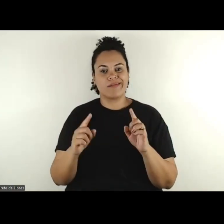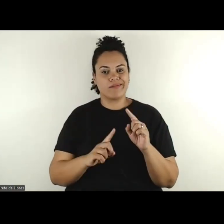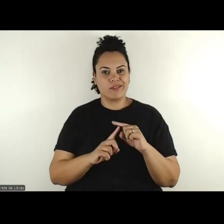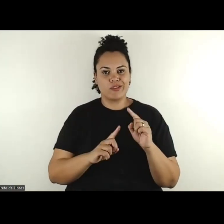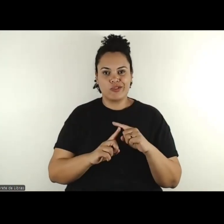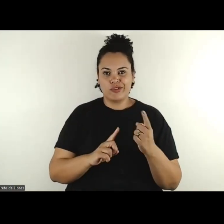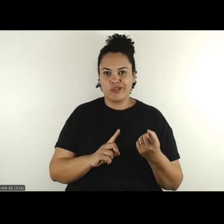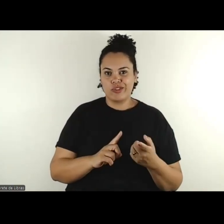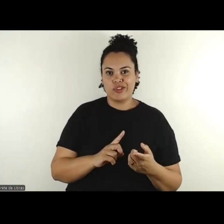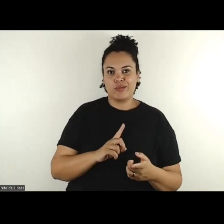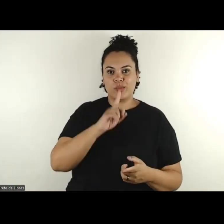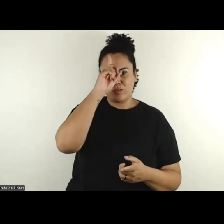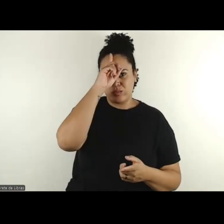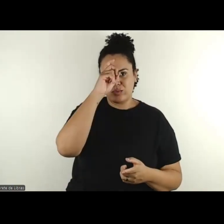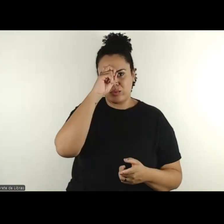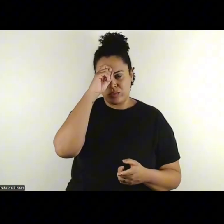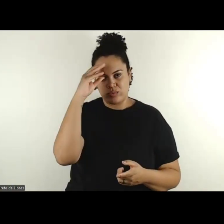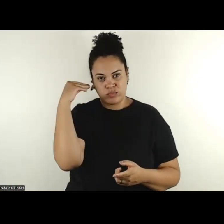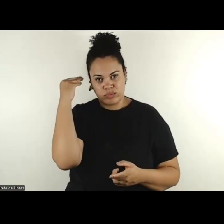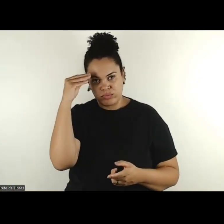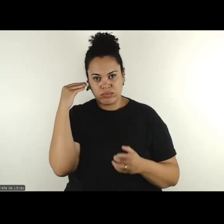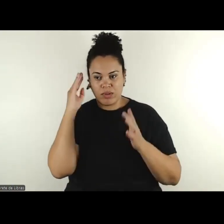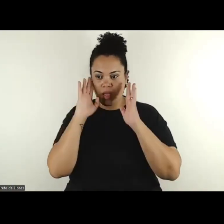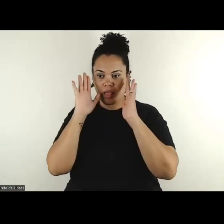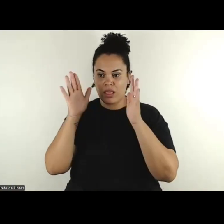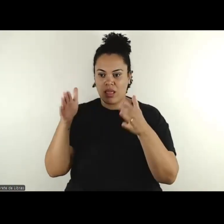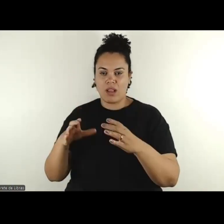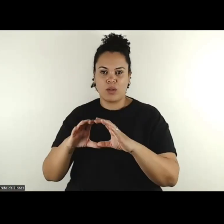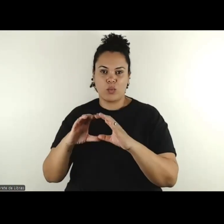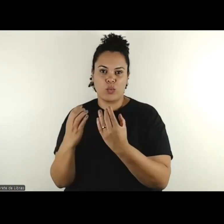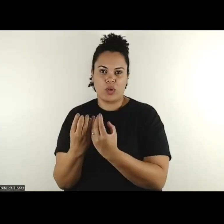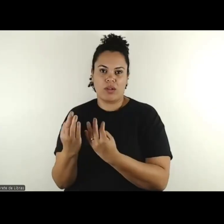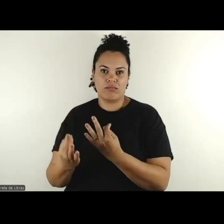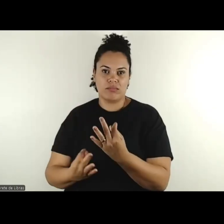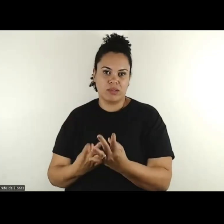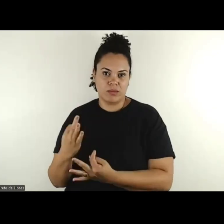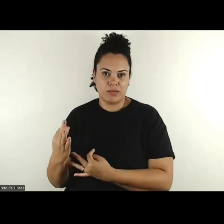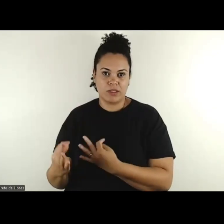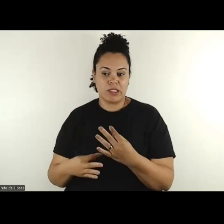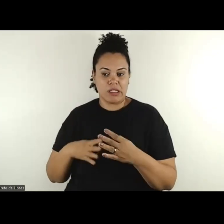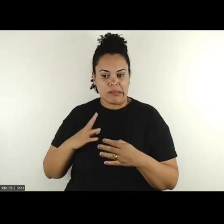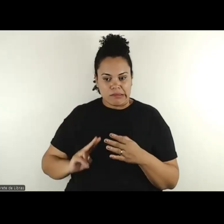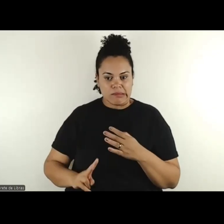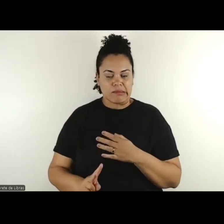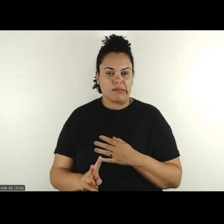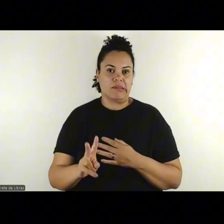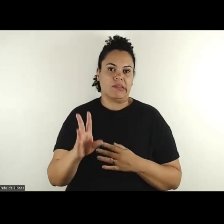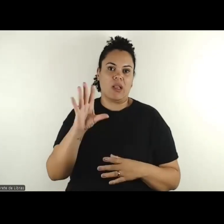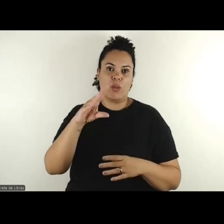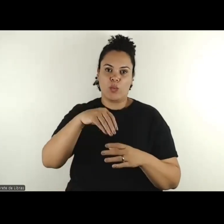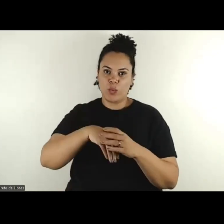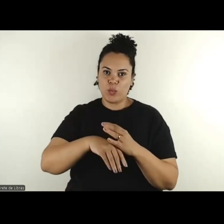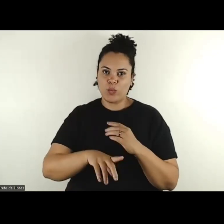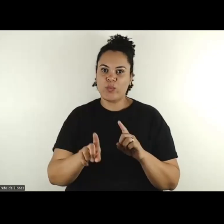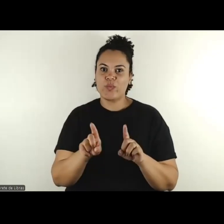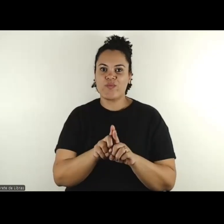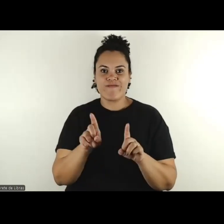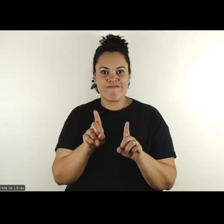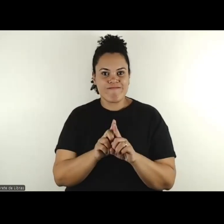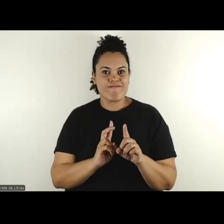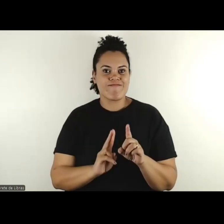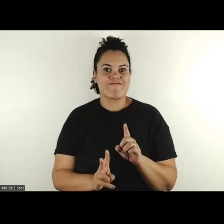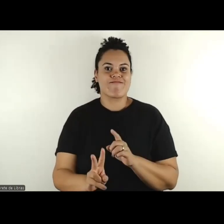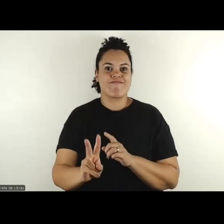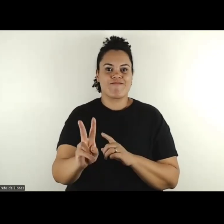nas comunidades terapêuticas, principalmente, né, mas continua lá dentro também, né, continuam